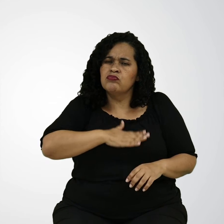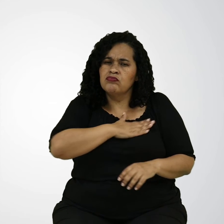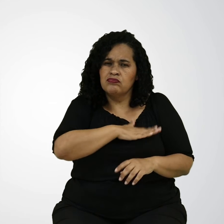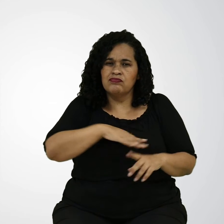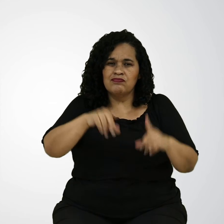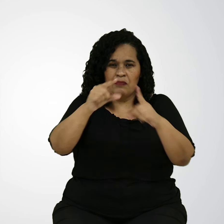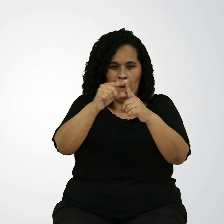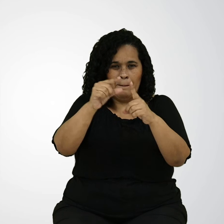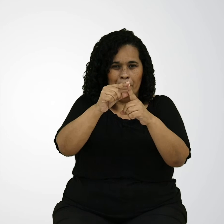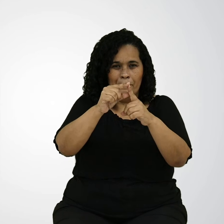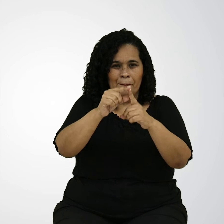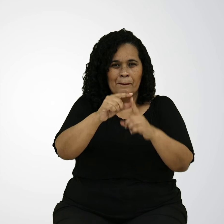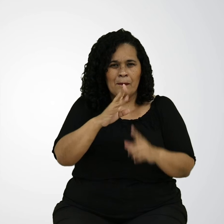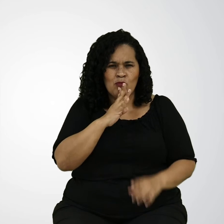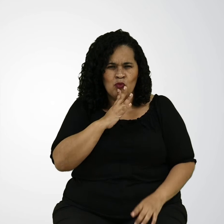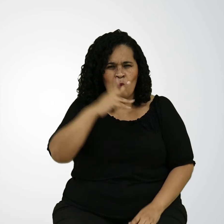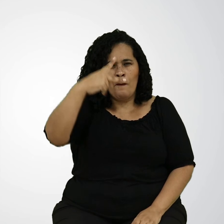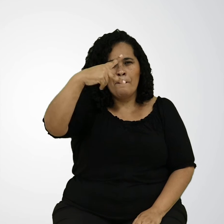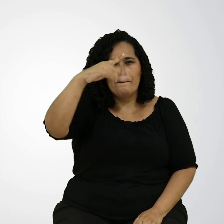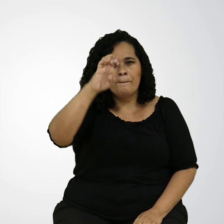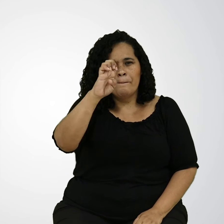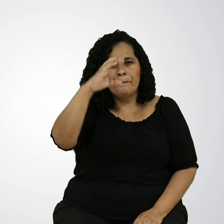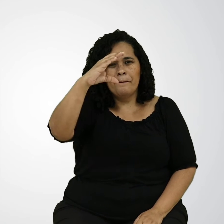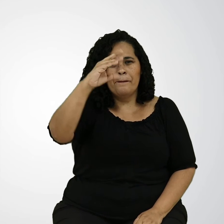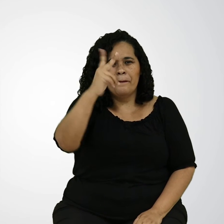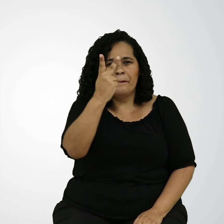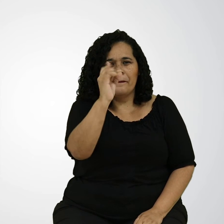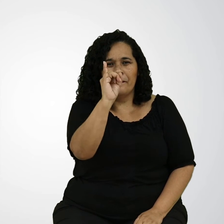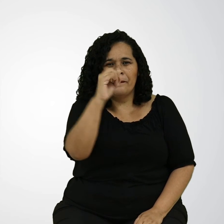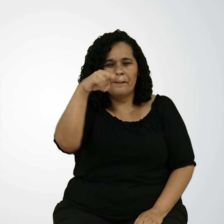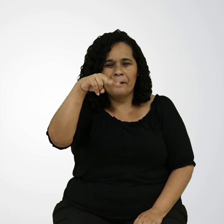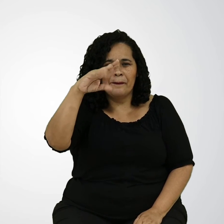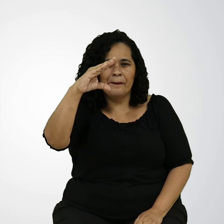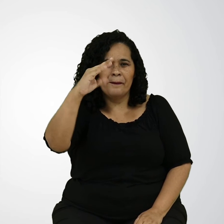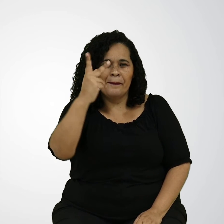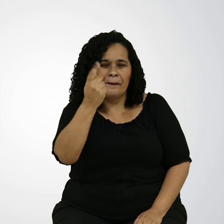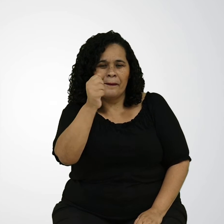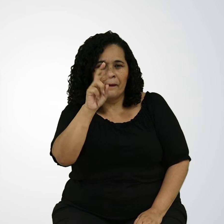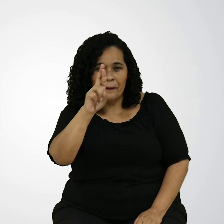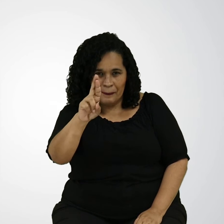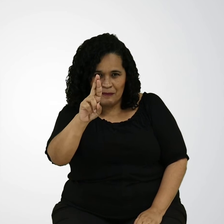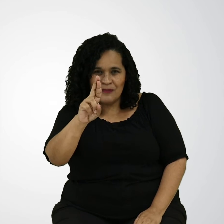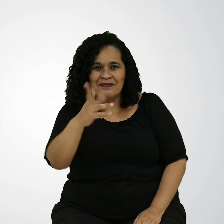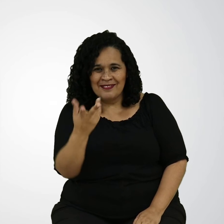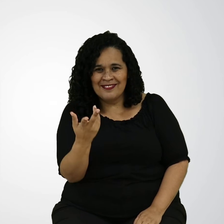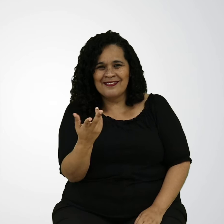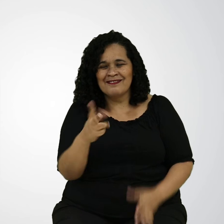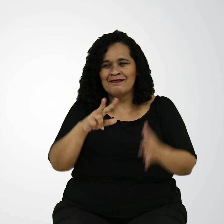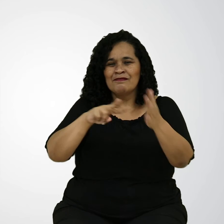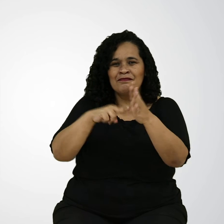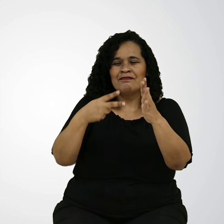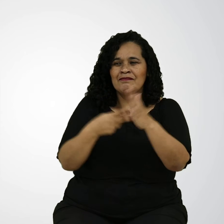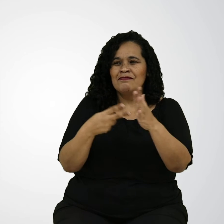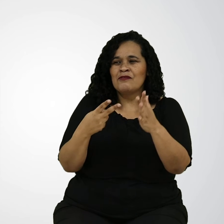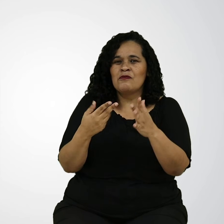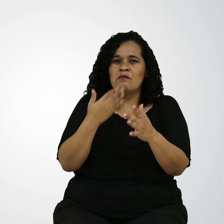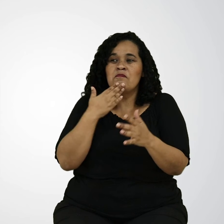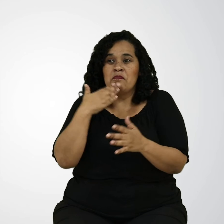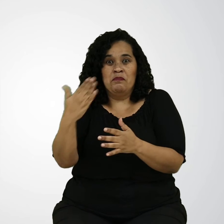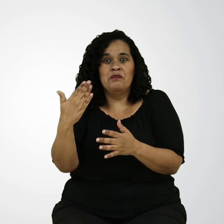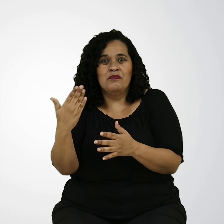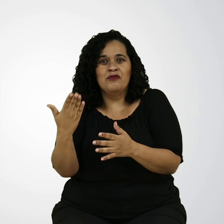pechinchar, né? O pessoal gosta de pechinchar preço de coisa, né? É a mesma ideia. E aqui é uma pechincha de tempo, aqui né? é uma pechincha de tempo, para